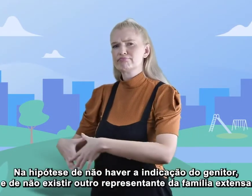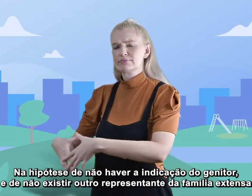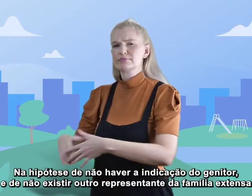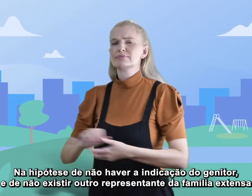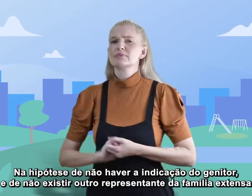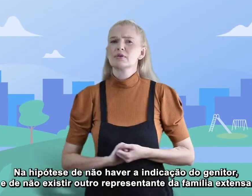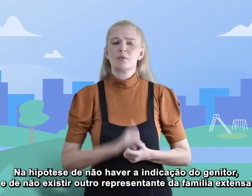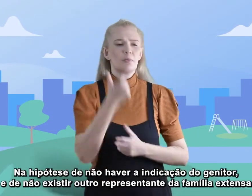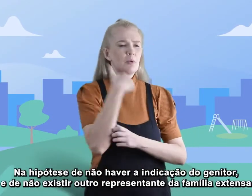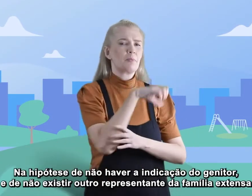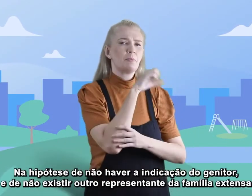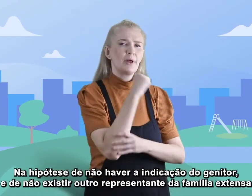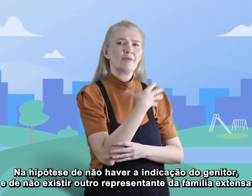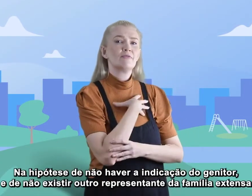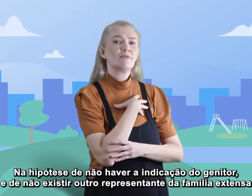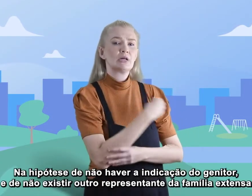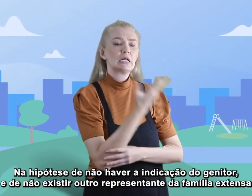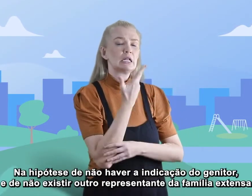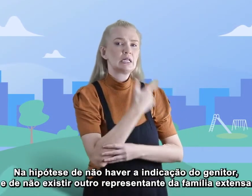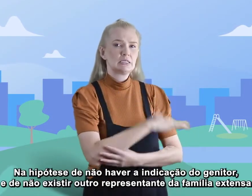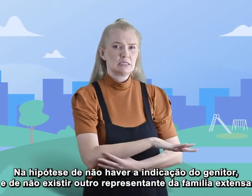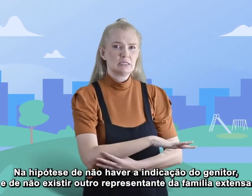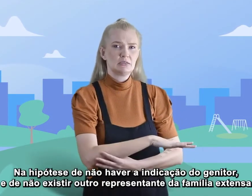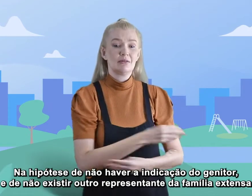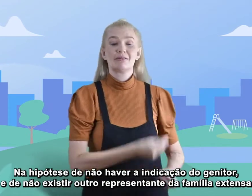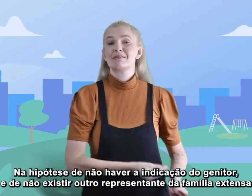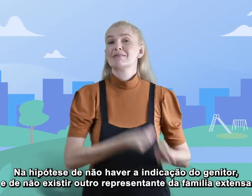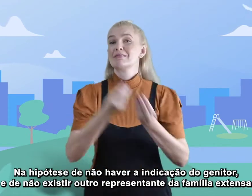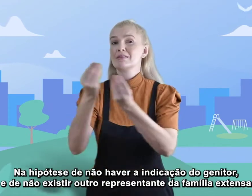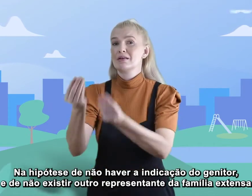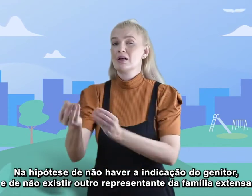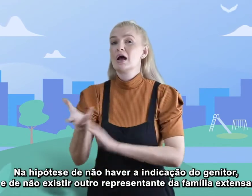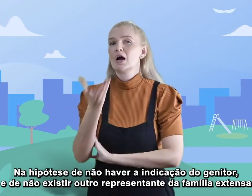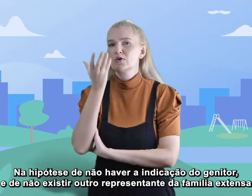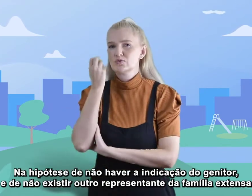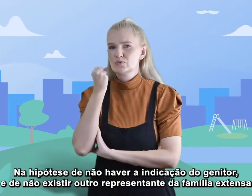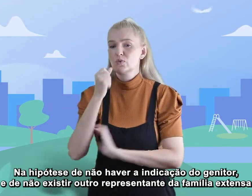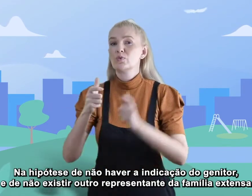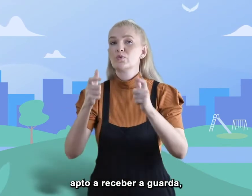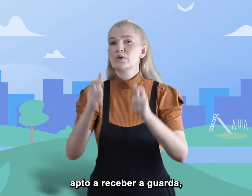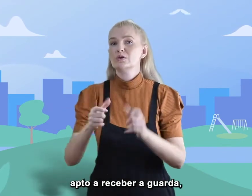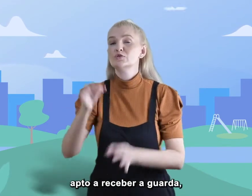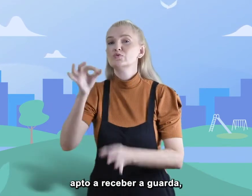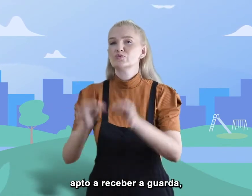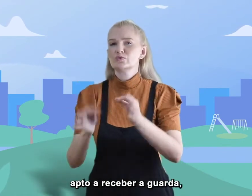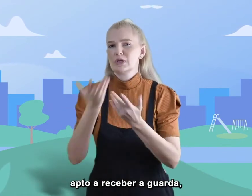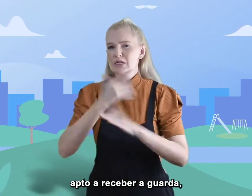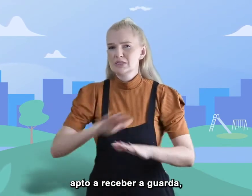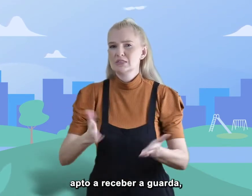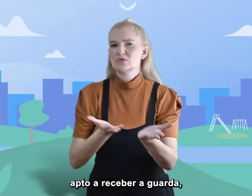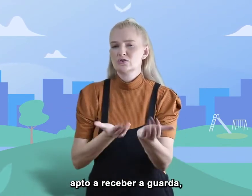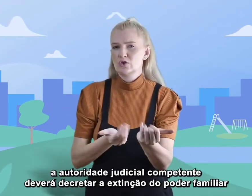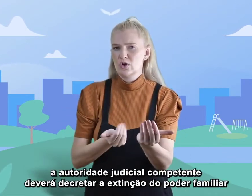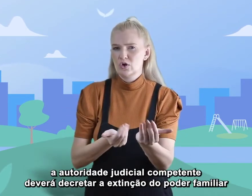indicação do genitor e de não existir outro representante da família extensa apto a receber a guarda, a